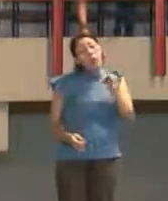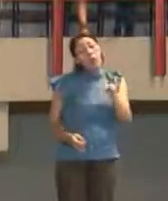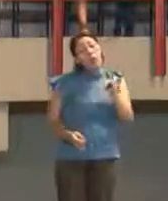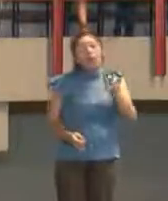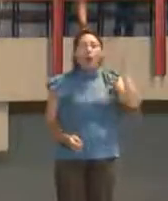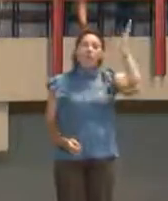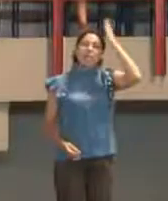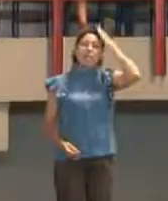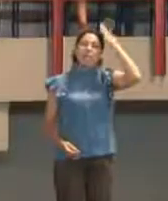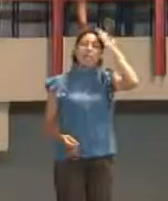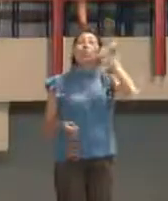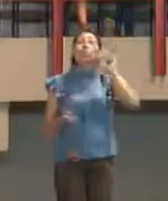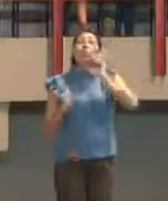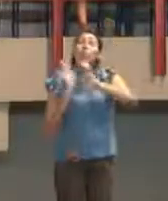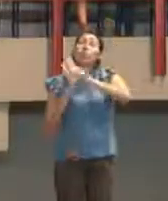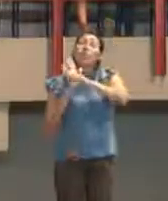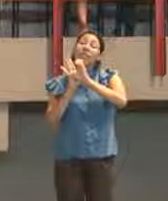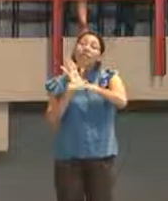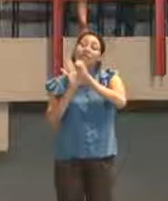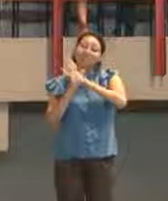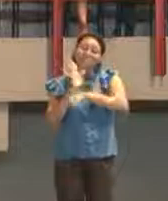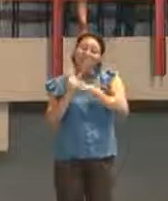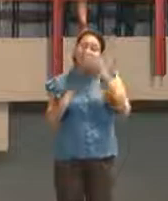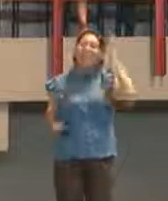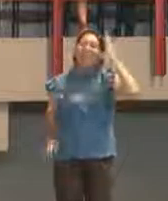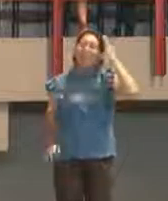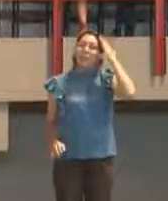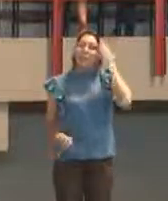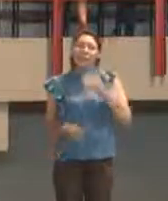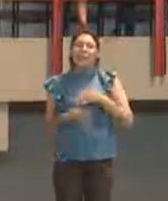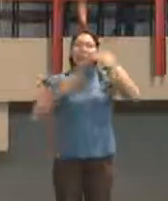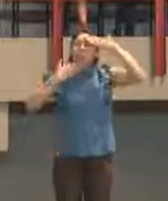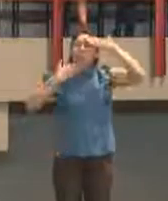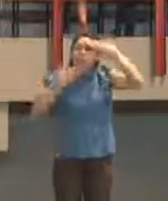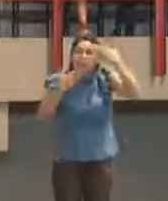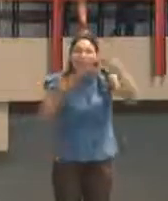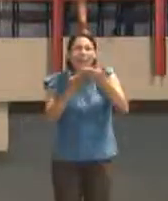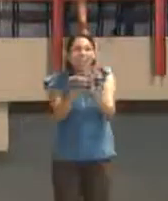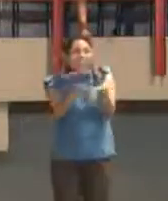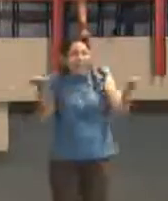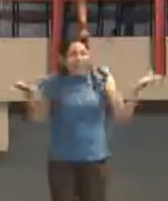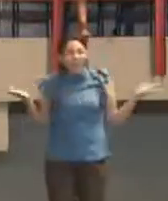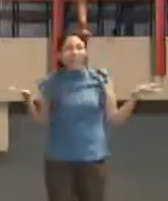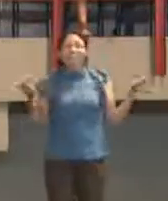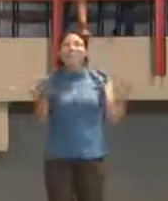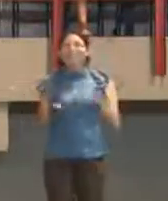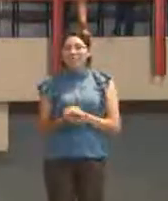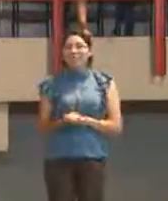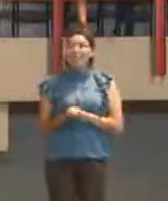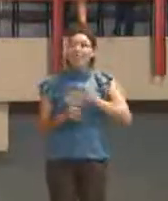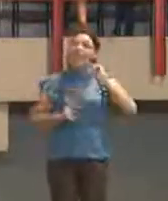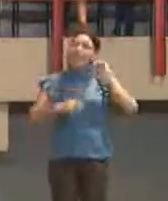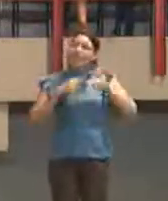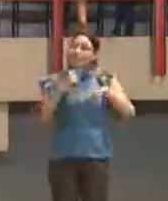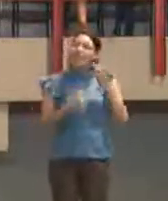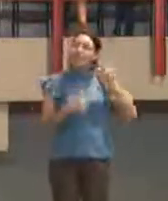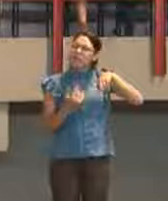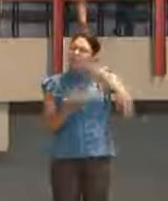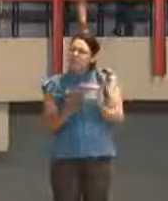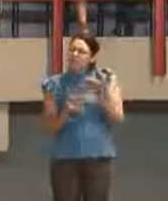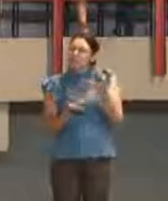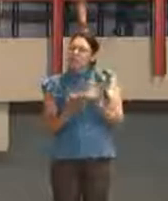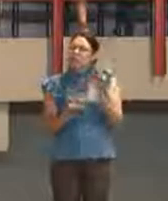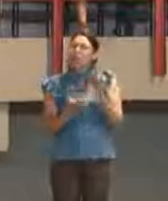a definição. Pessoal, muito obrigado pela atenção de vocês, tá certo? Vejam depois as soluções